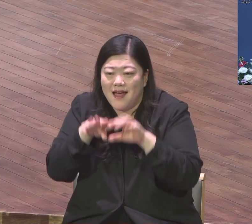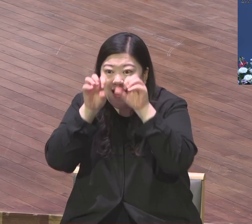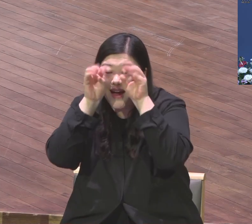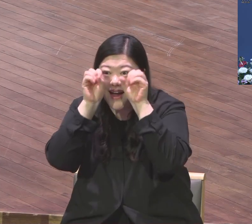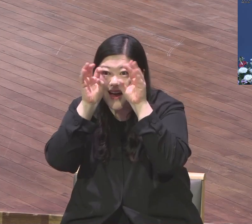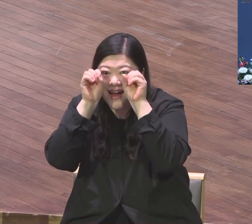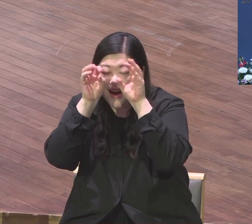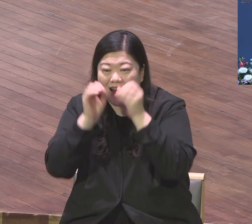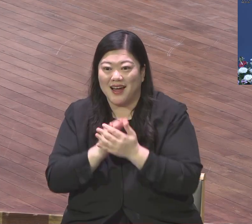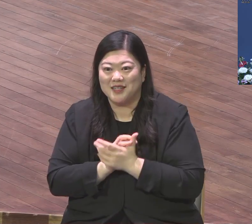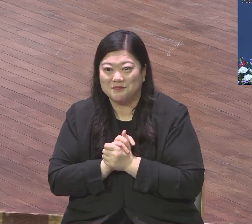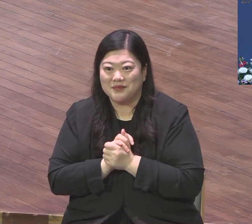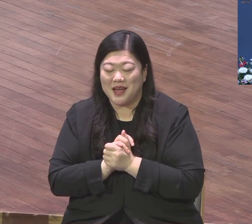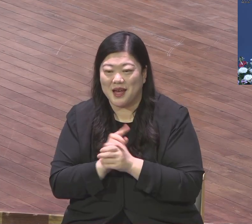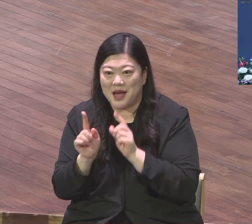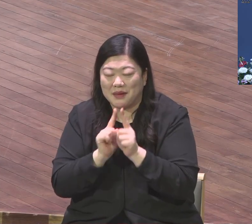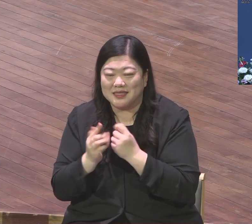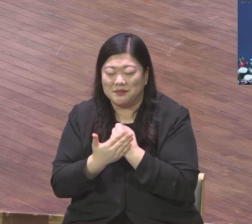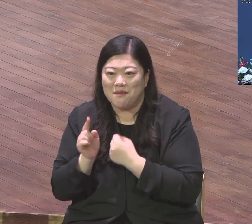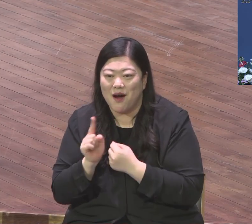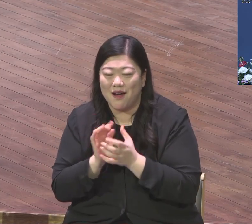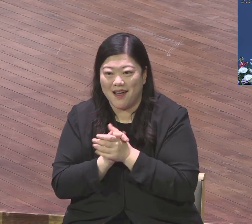얼굴에 삶의 생기가 있죠.